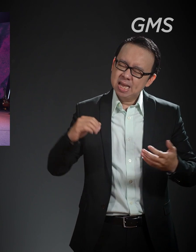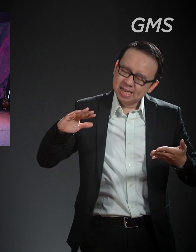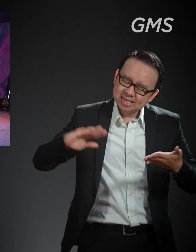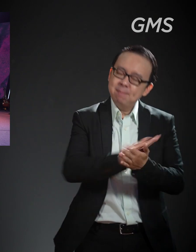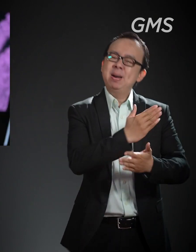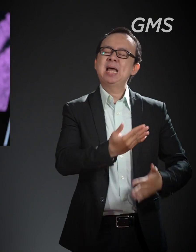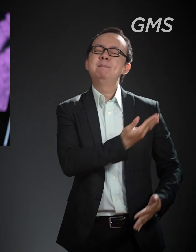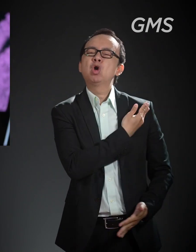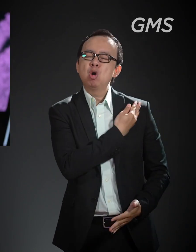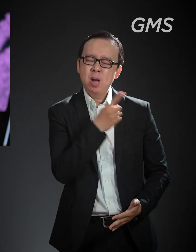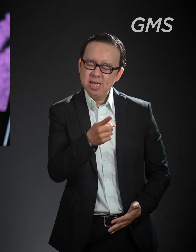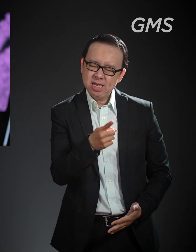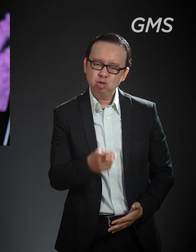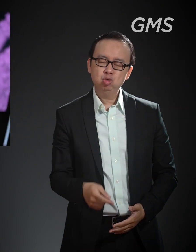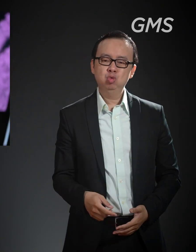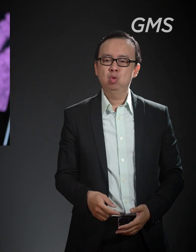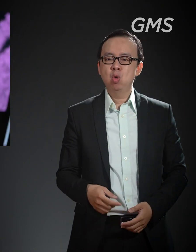hak istimewa. Ayat 4.